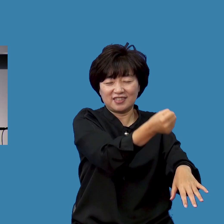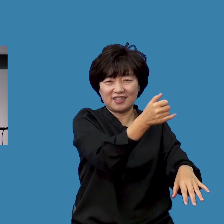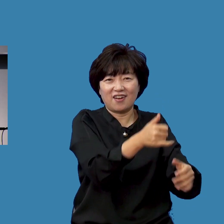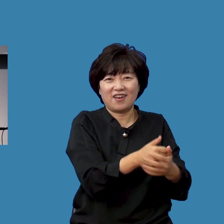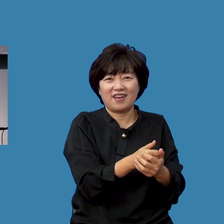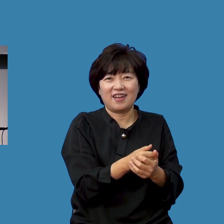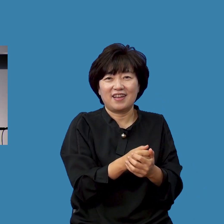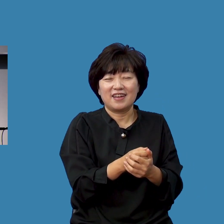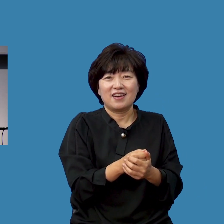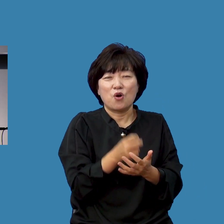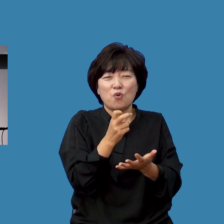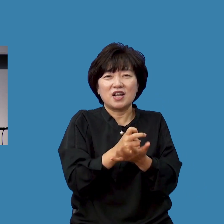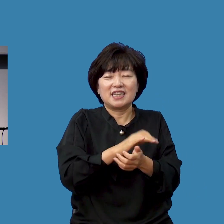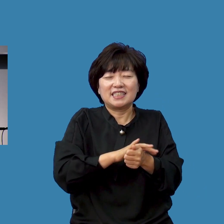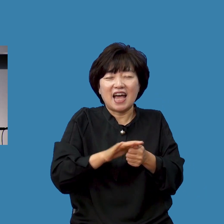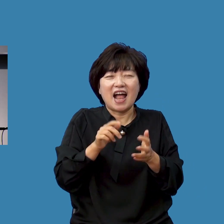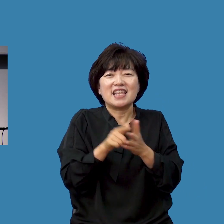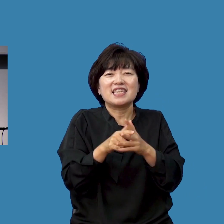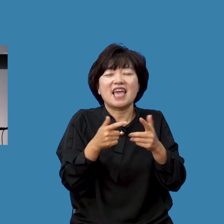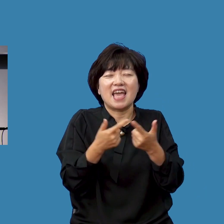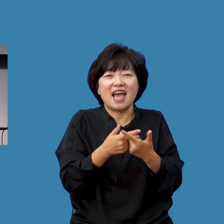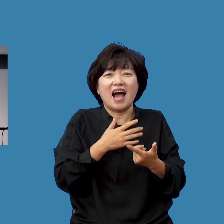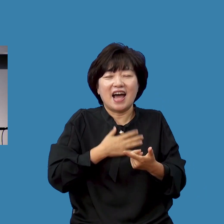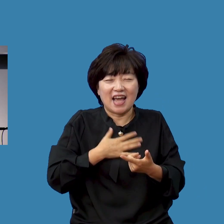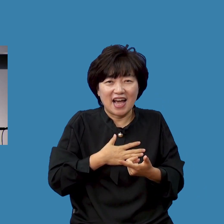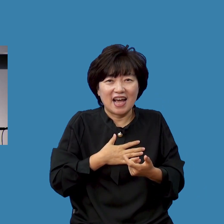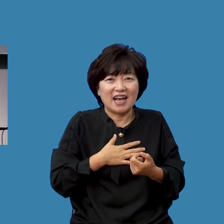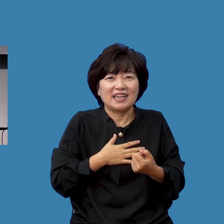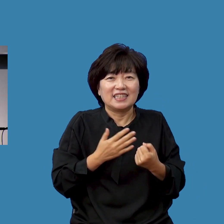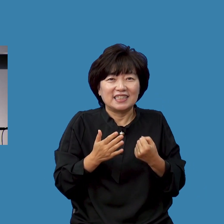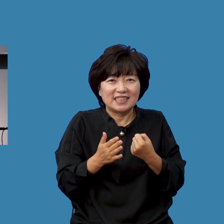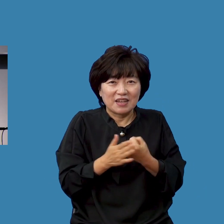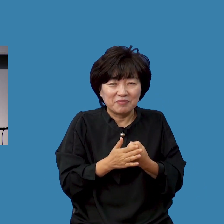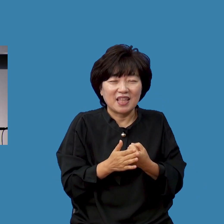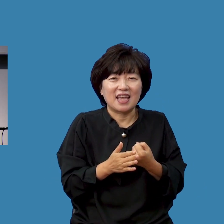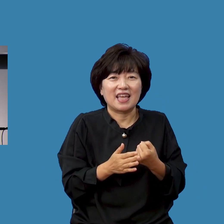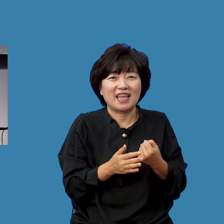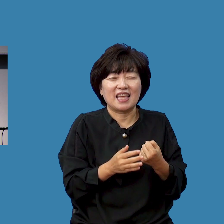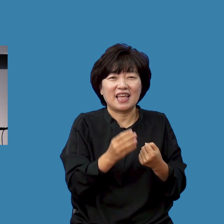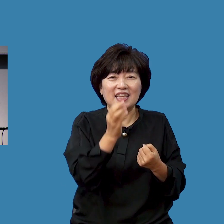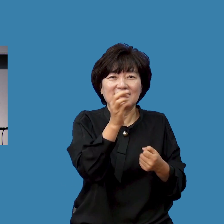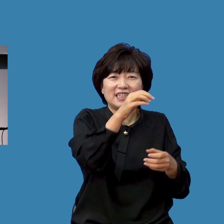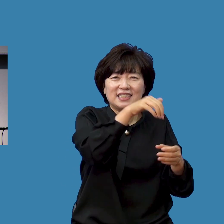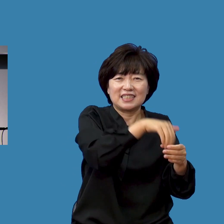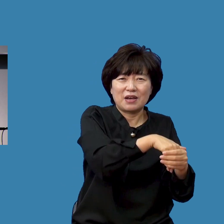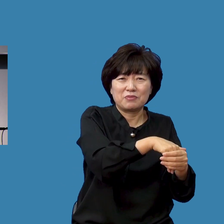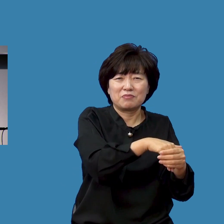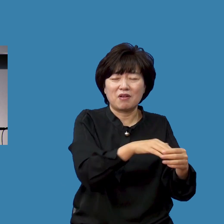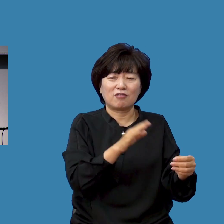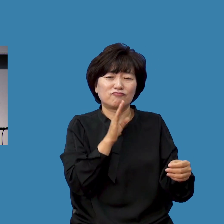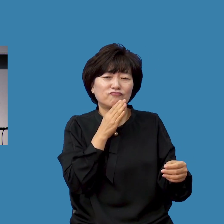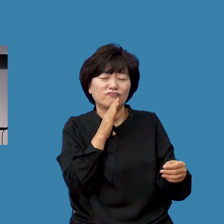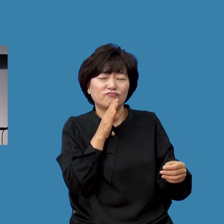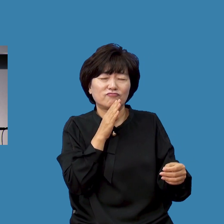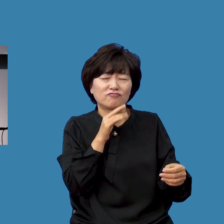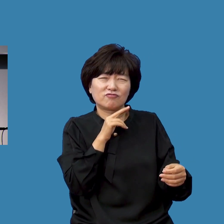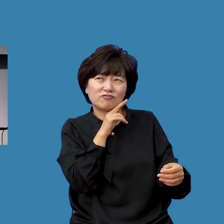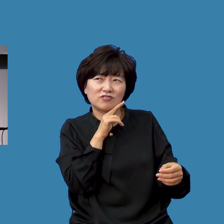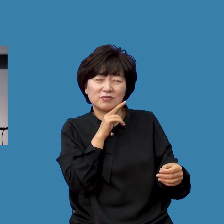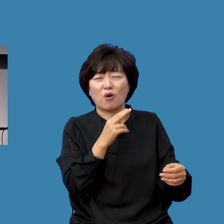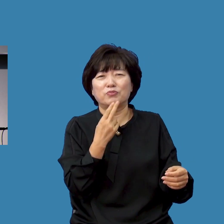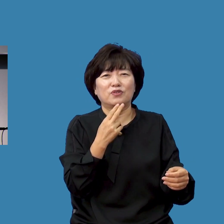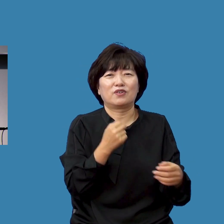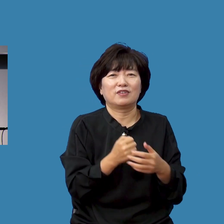있어. 이 원리를 잘 이해하고 있기 때문에 농부는 씨앗을 심잖아요. 그러면 이게 나올까 안 나올까 의심하지